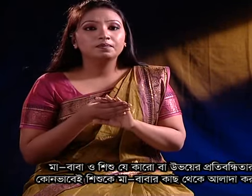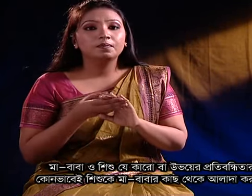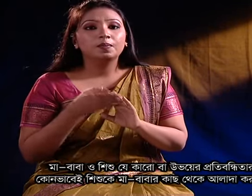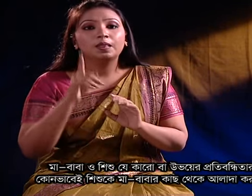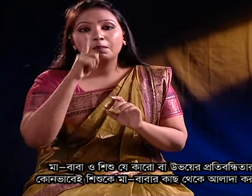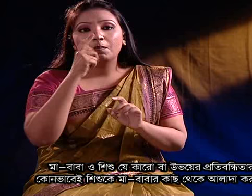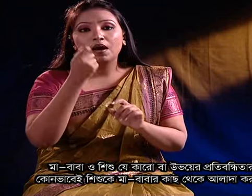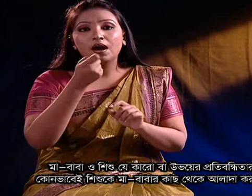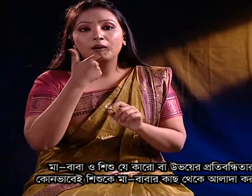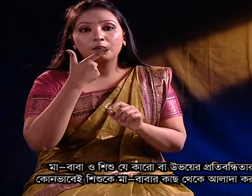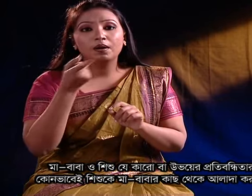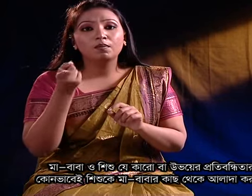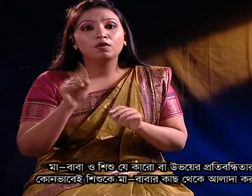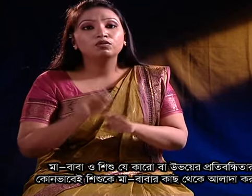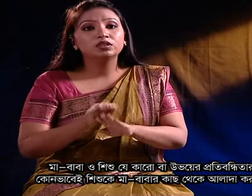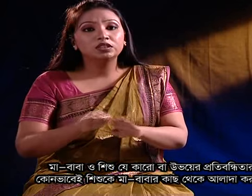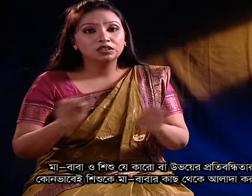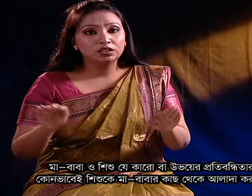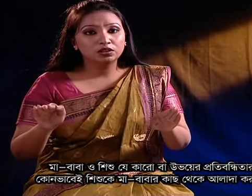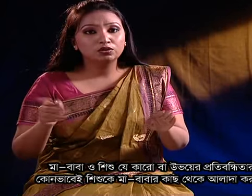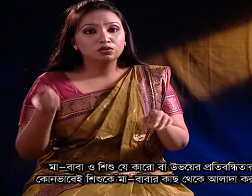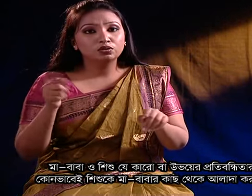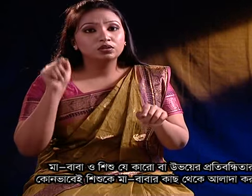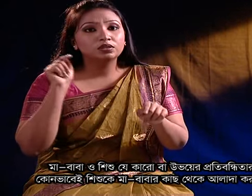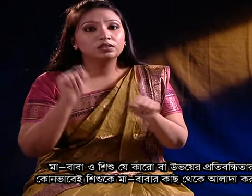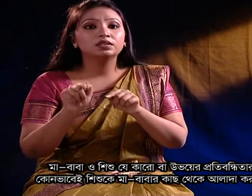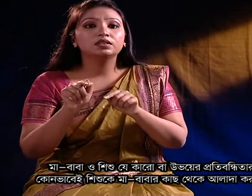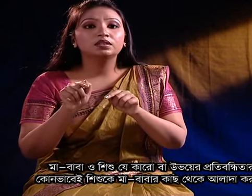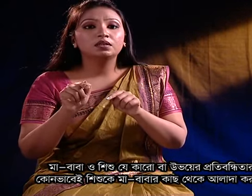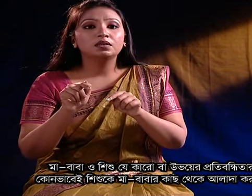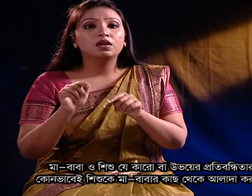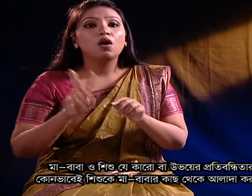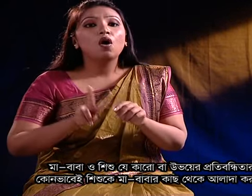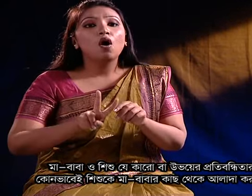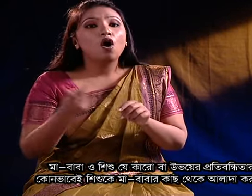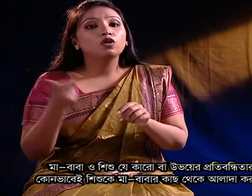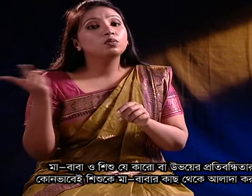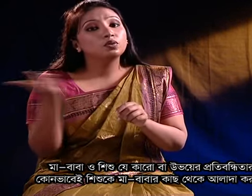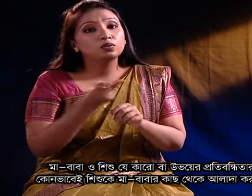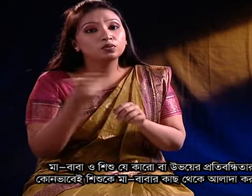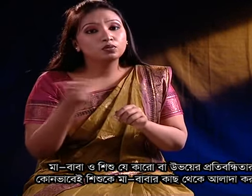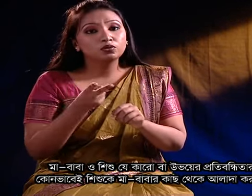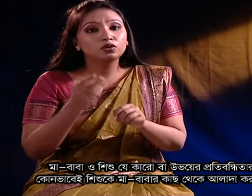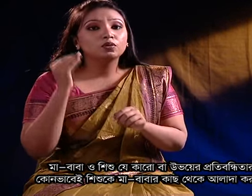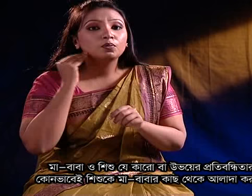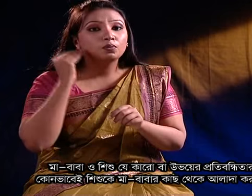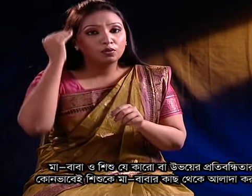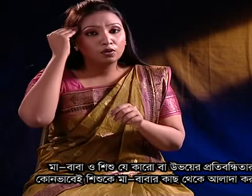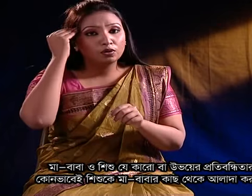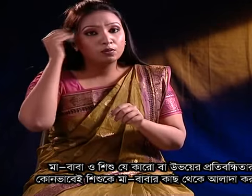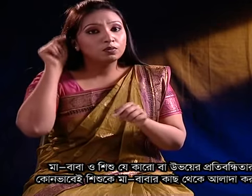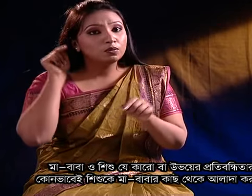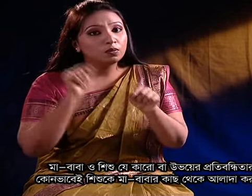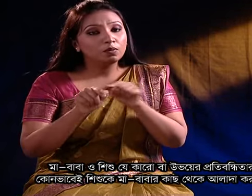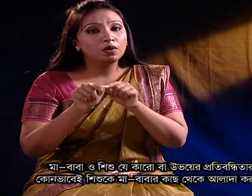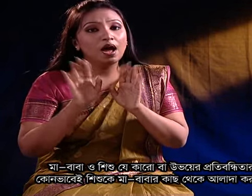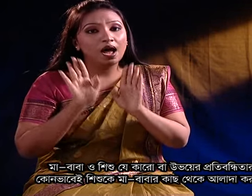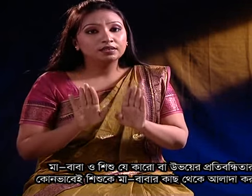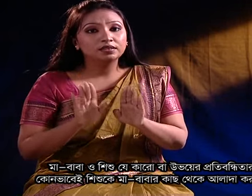মা বাবা ও শিশু যে কারো বা উভয়ের প্রতিবন্ধিতার কারণে কোনোভাবেই